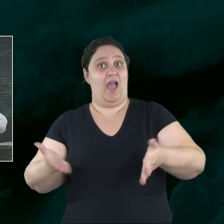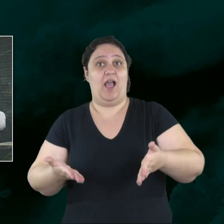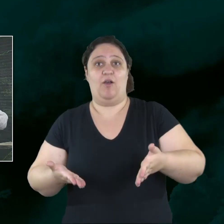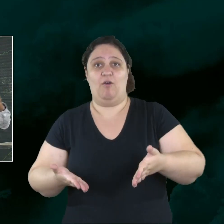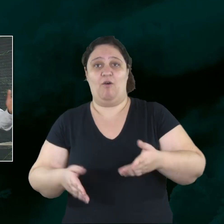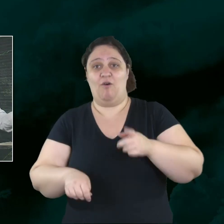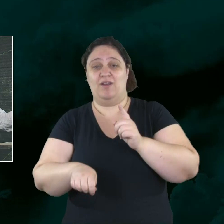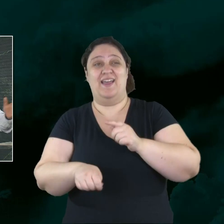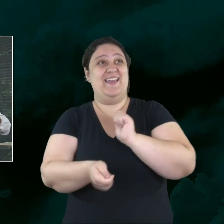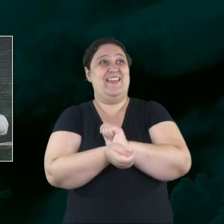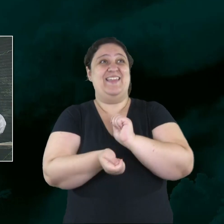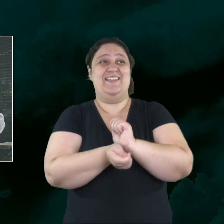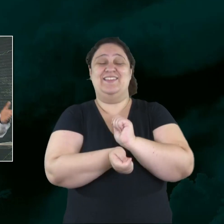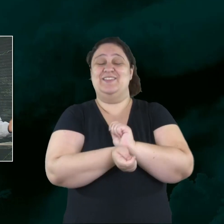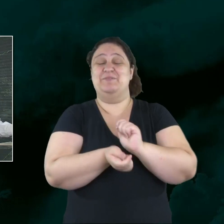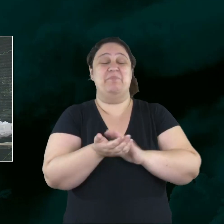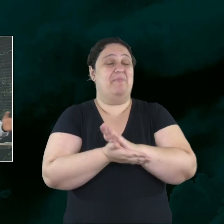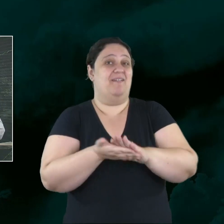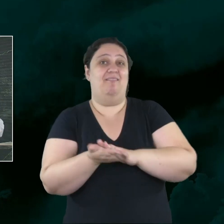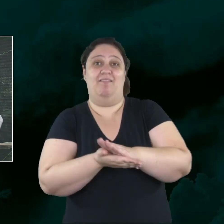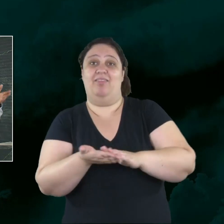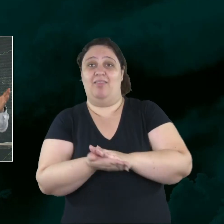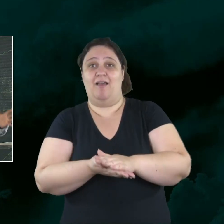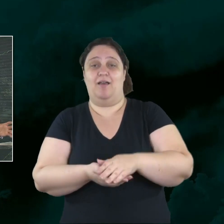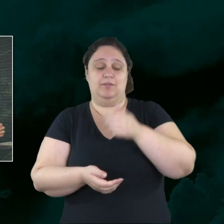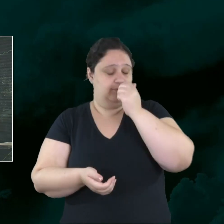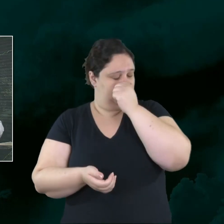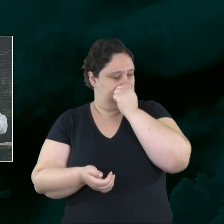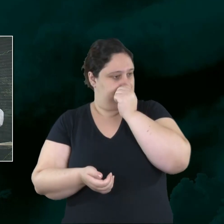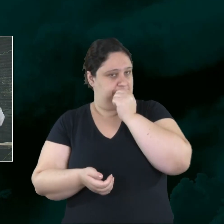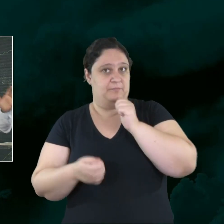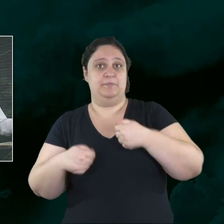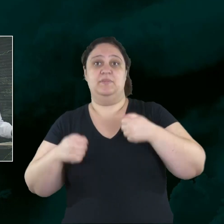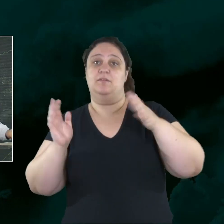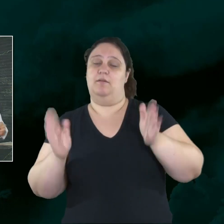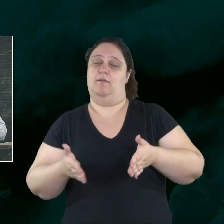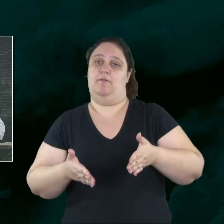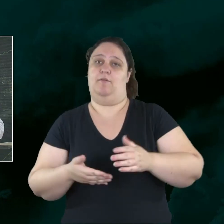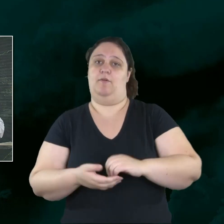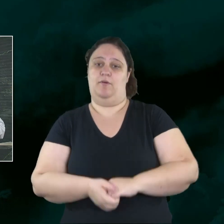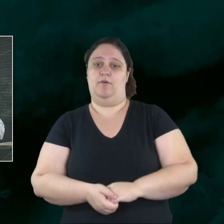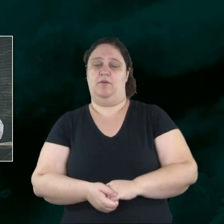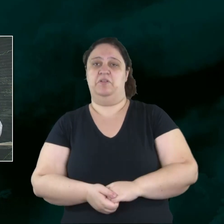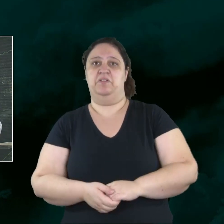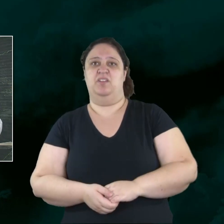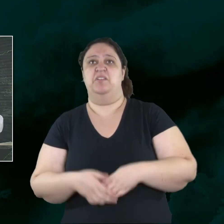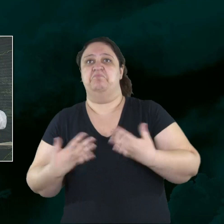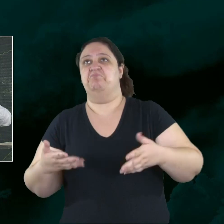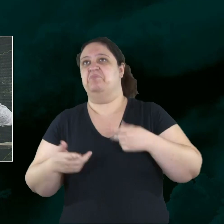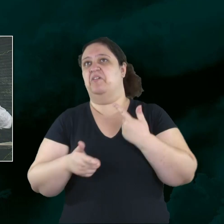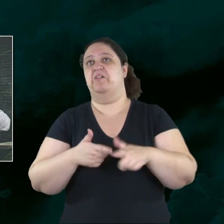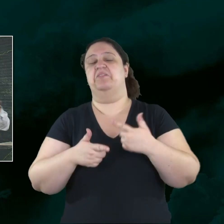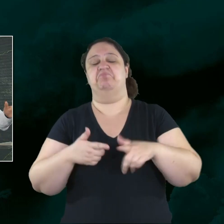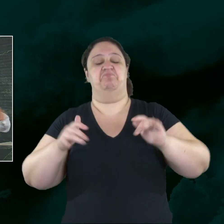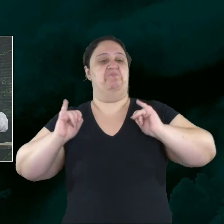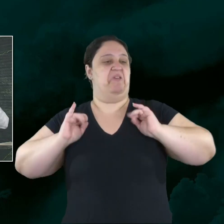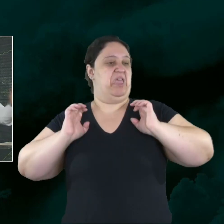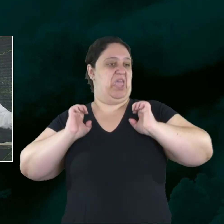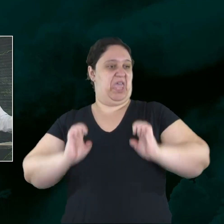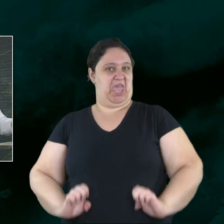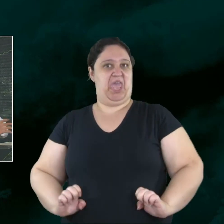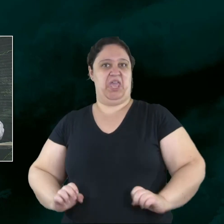aqui e agora, não sabe mais o que esperar, né? Tudo tem que ser agora, não importa a ética, não importa que o que estou fazendo